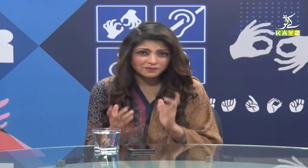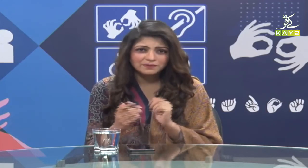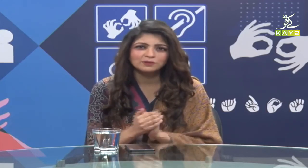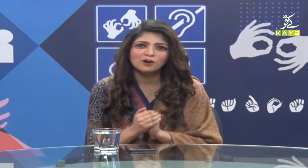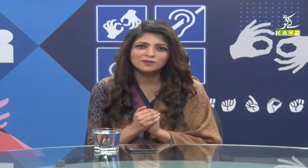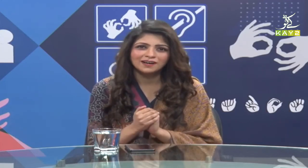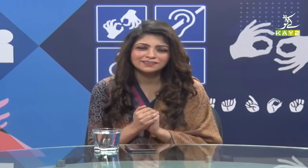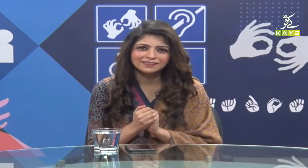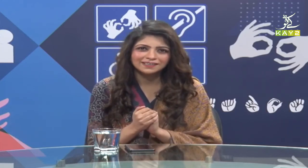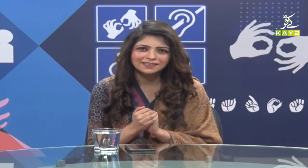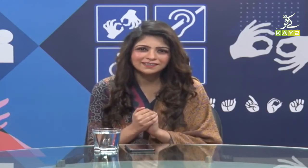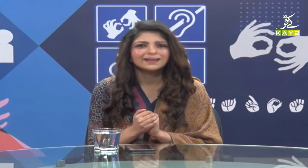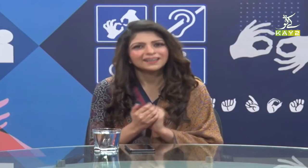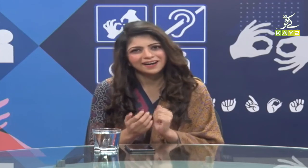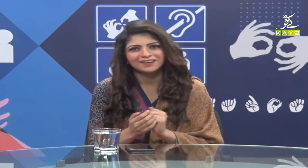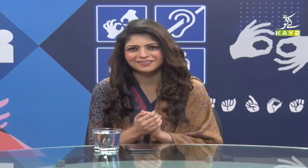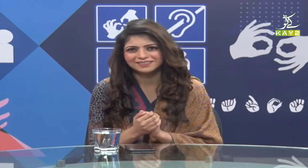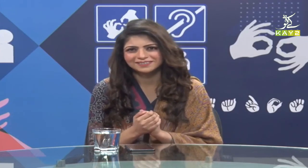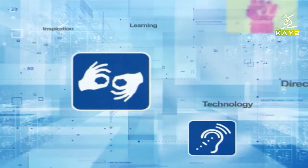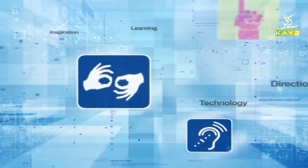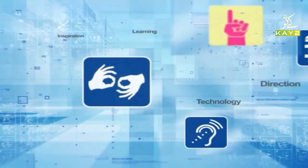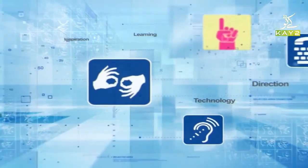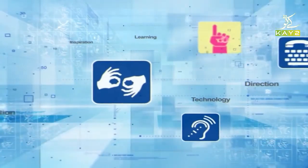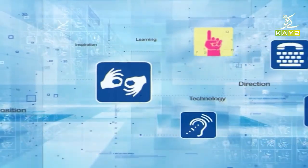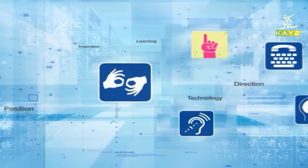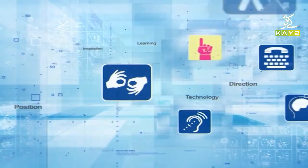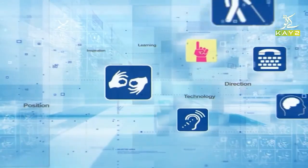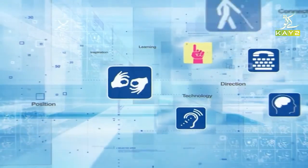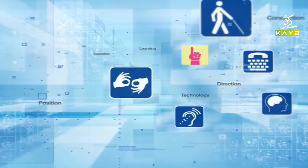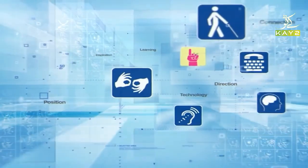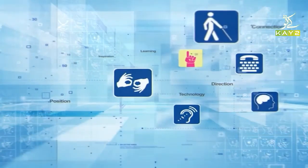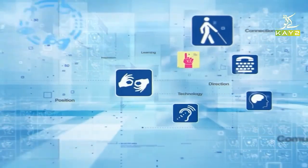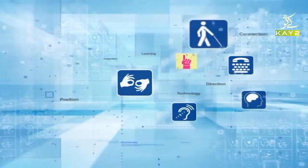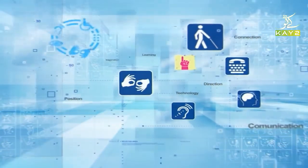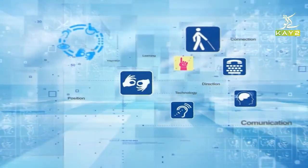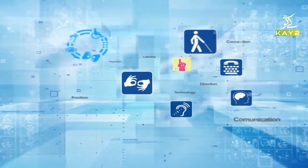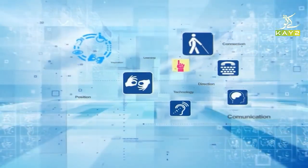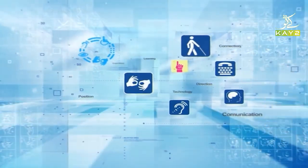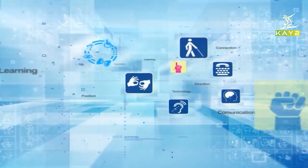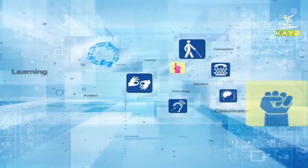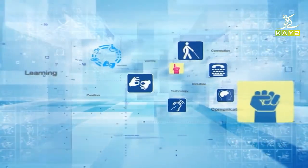और हमें भी दुआओं में याद रखिएगा। अल्लाह हाफिज़।